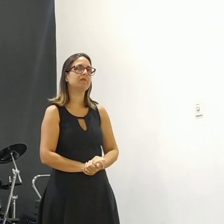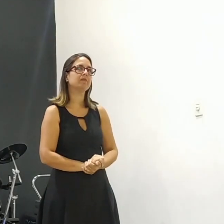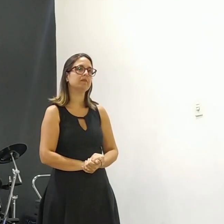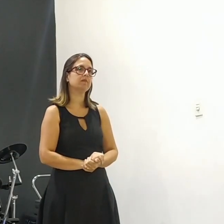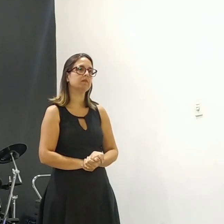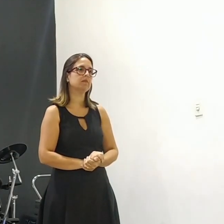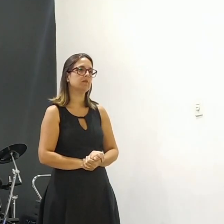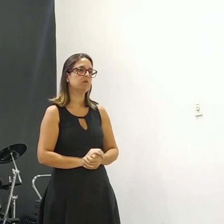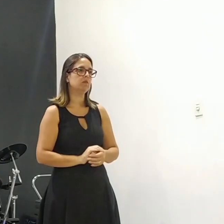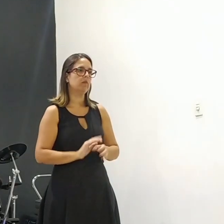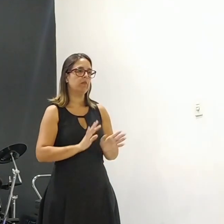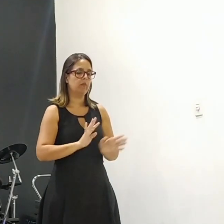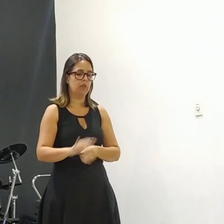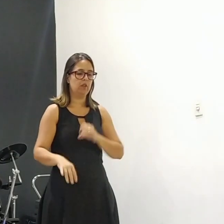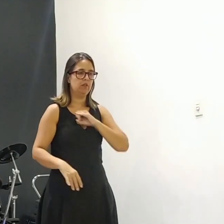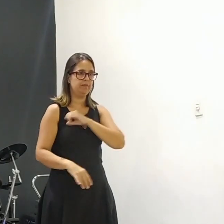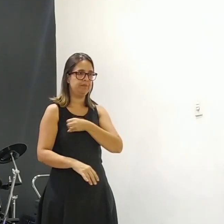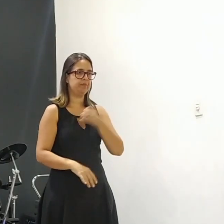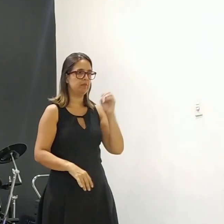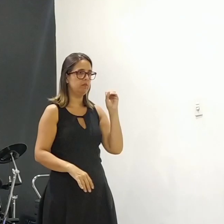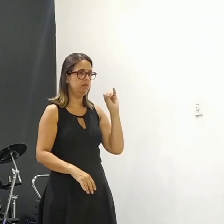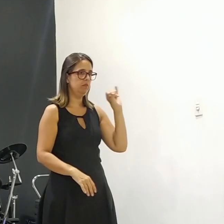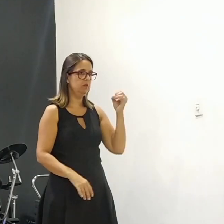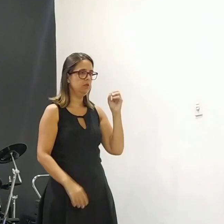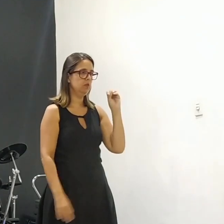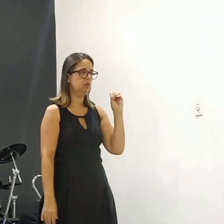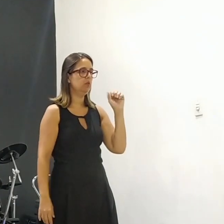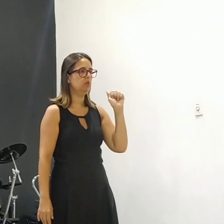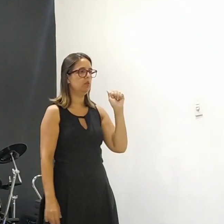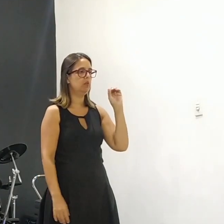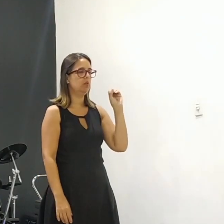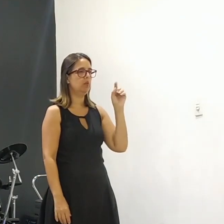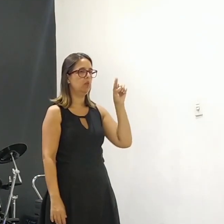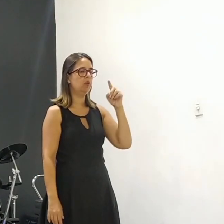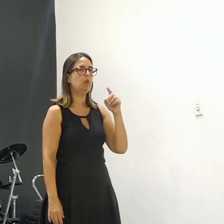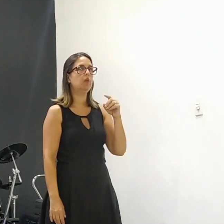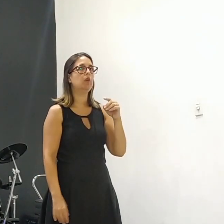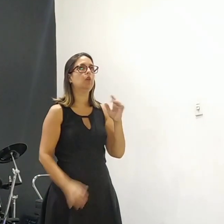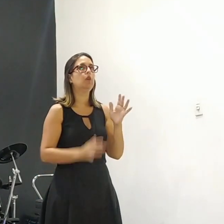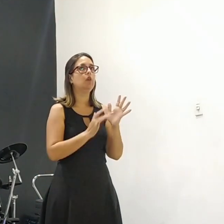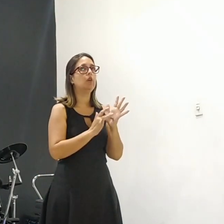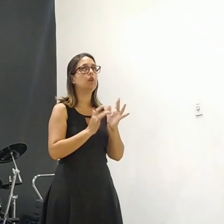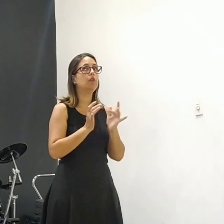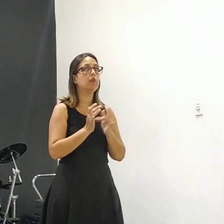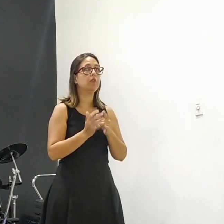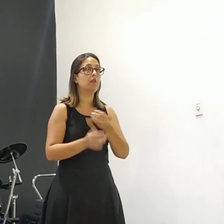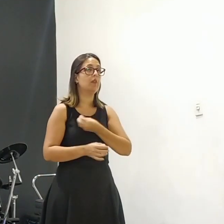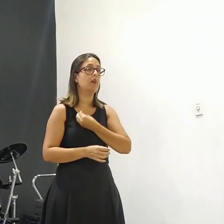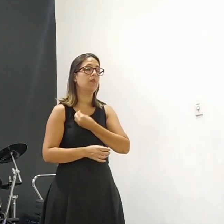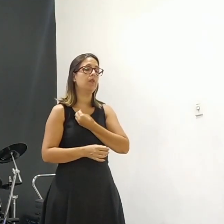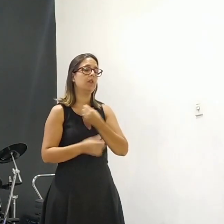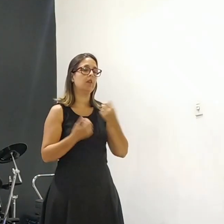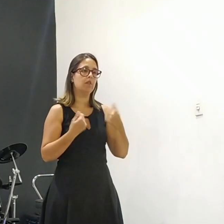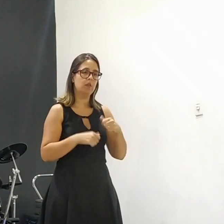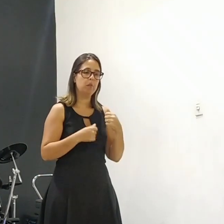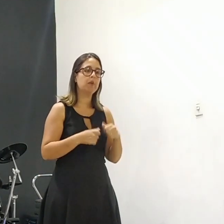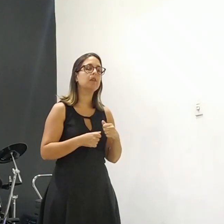João, Evangelho de João, capítulo 1, versículo 4. Jesus é a vida que você precisa levar.